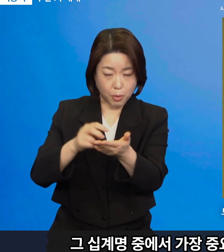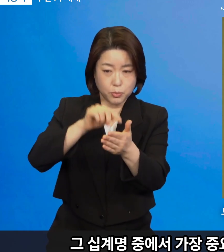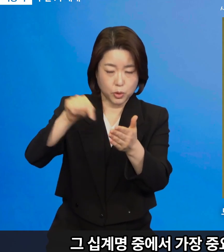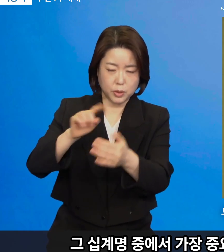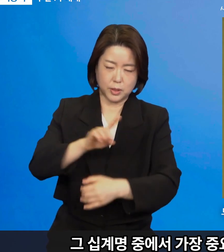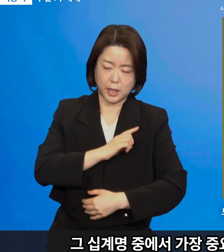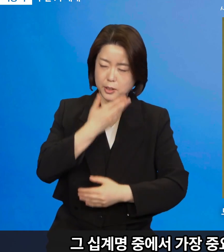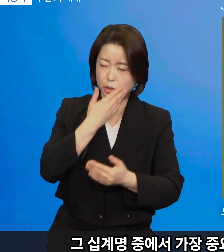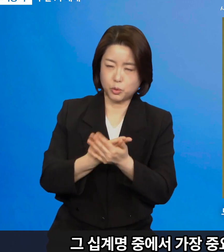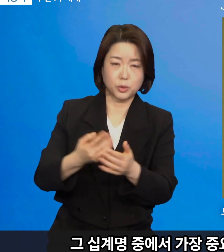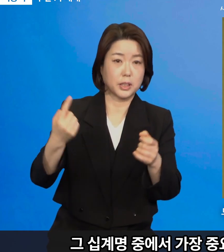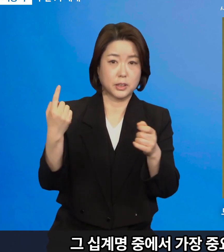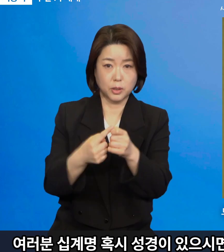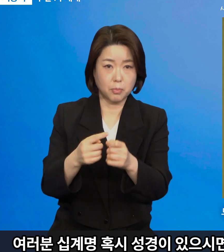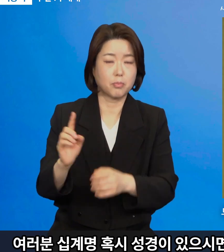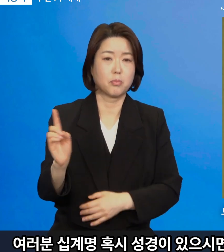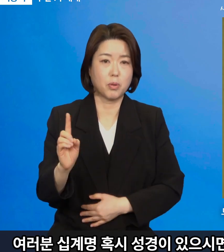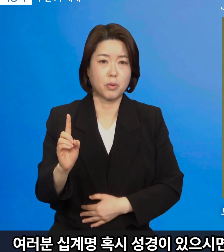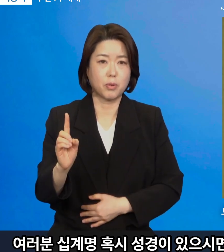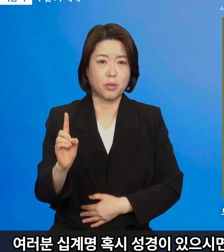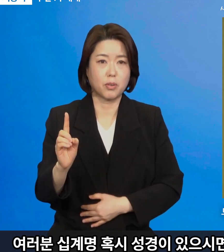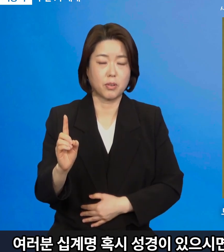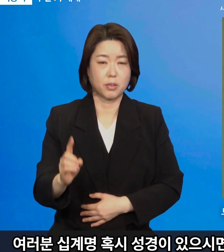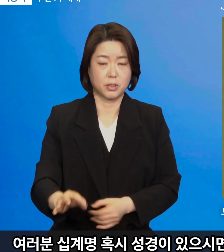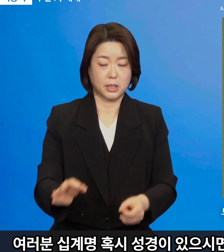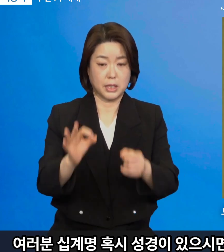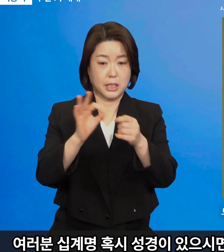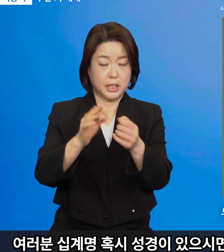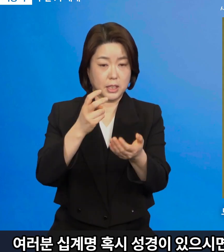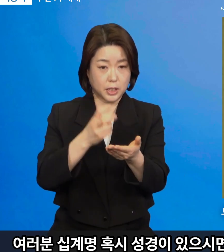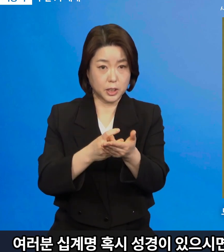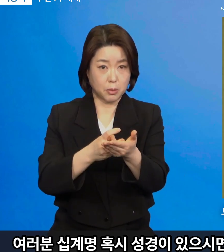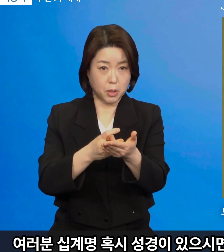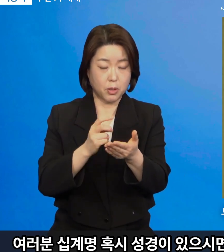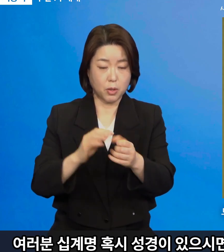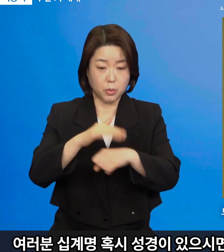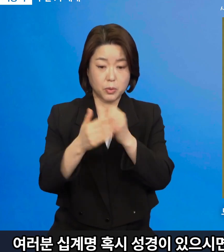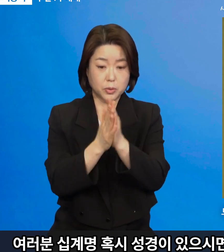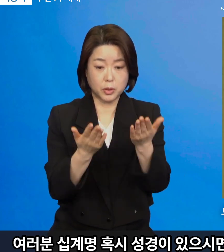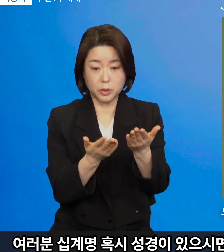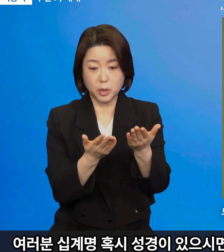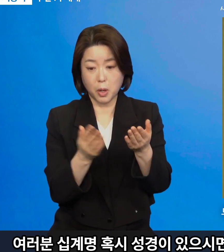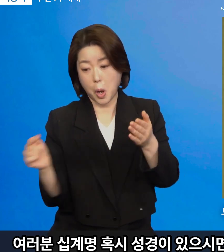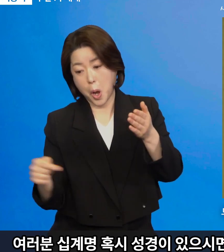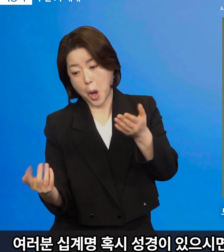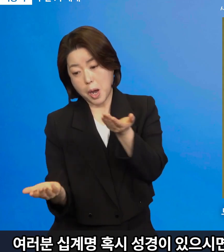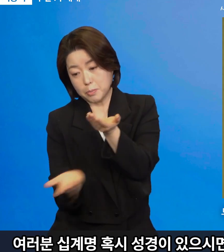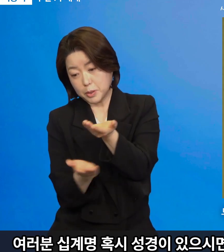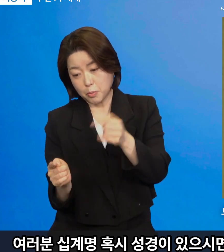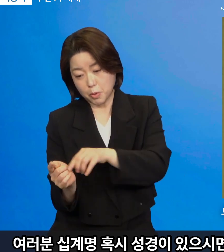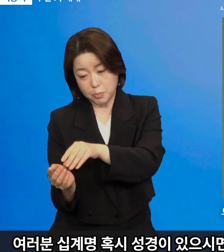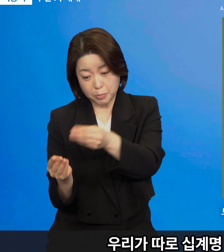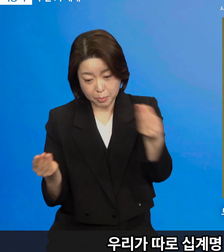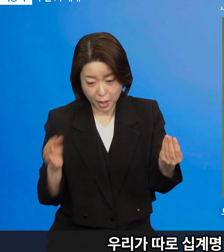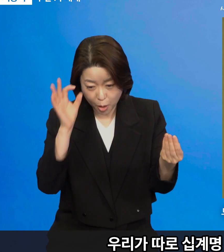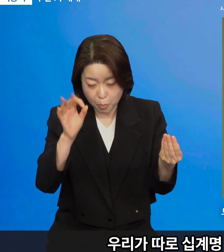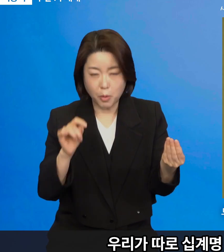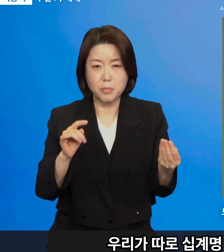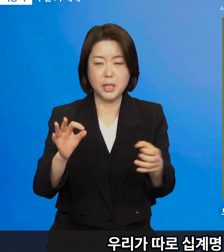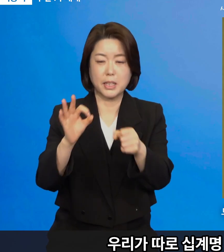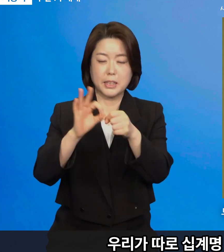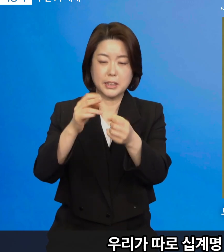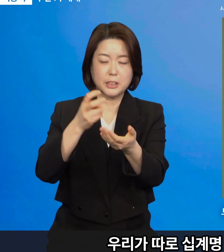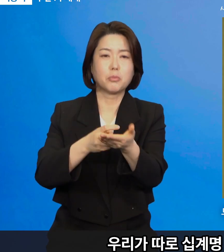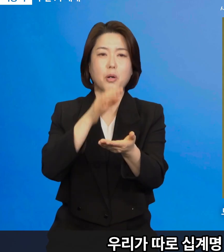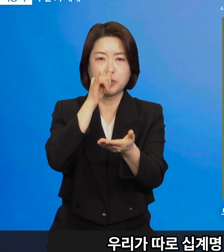중요한 첫 번째 계명이 뭘까요? 여러분 십계명, 여러분 혹시 성경 있으시면 맨 뒤에 보시면 십계명이 있습니다. 십계명. 우리가